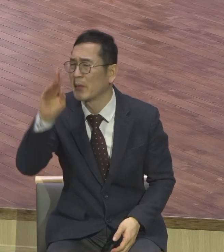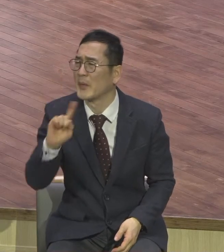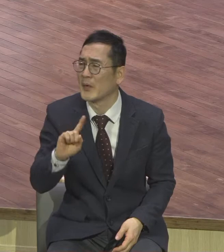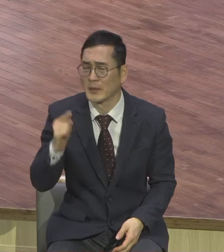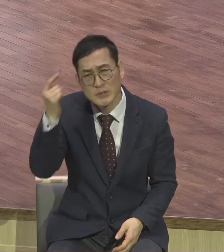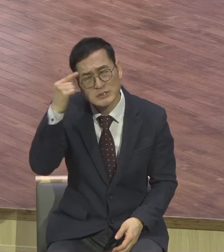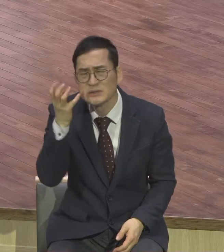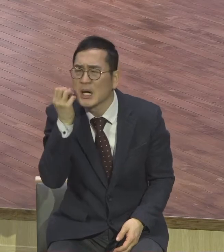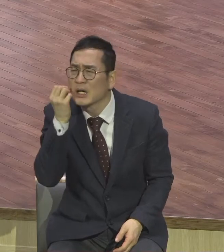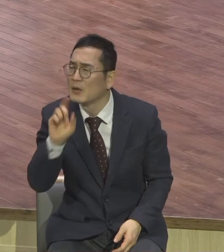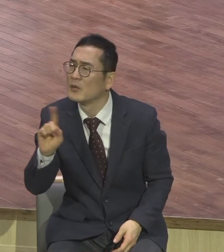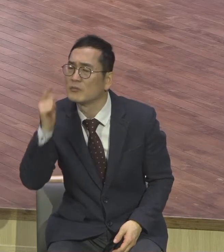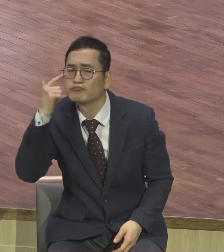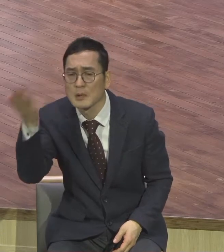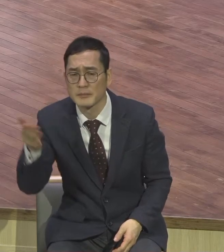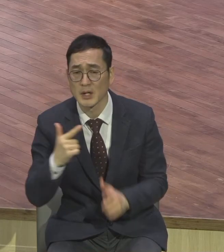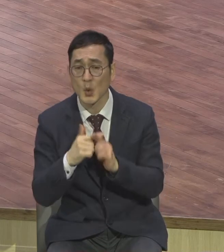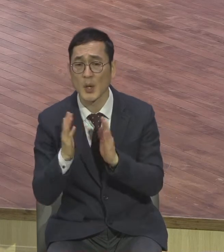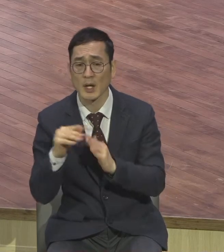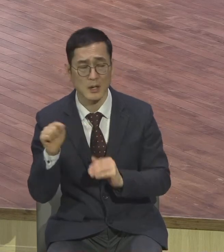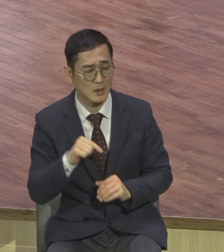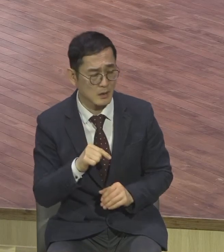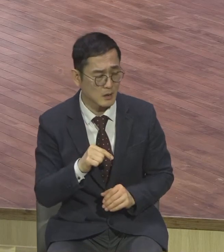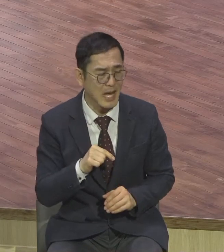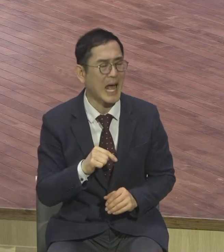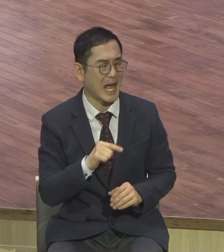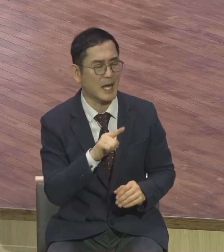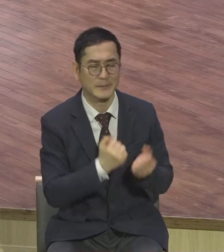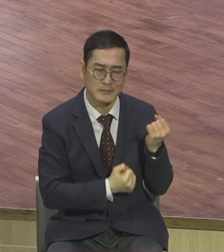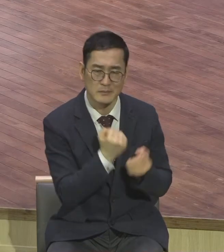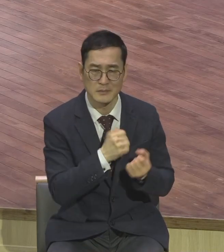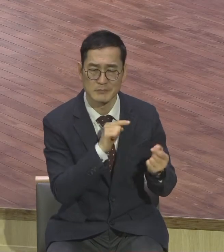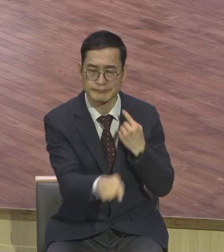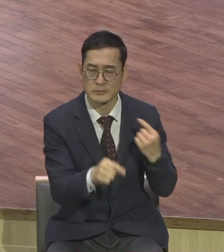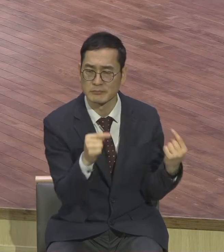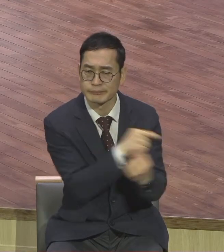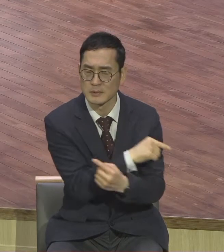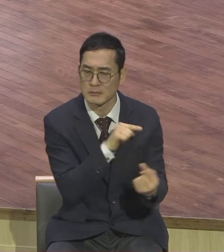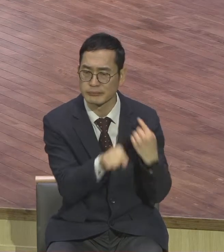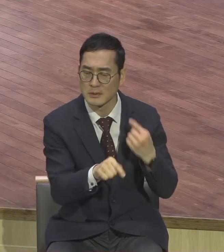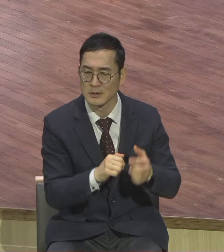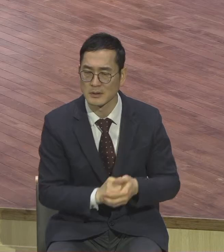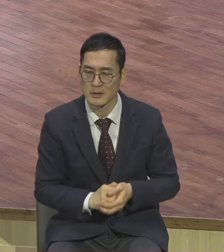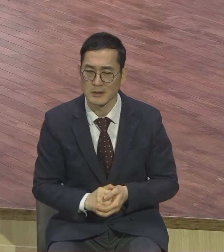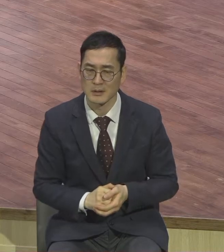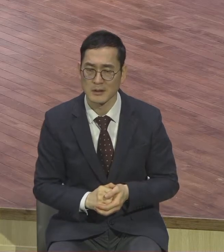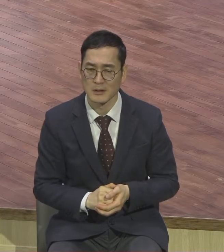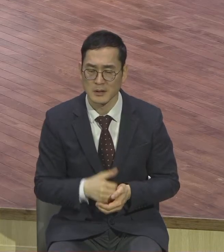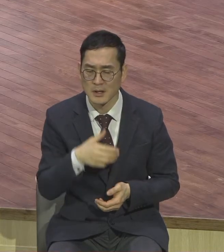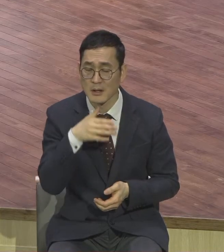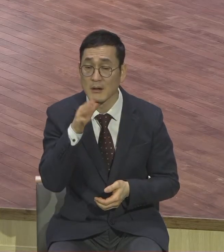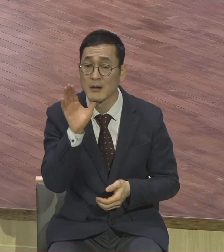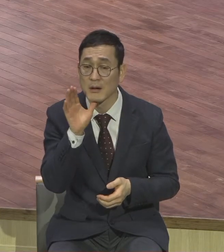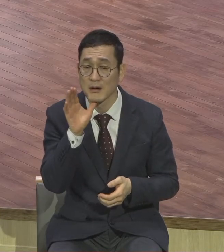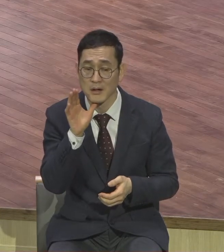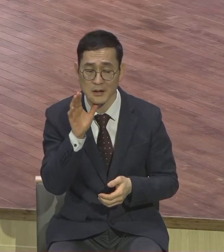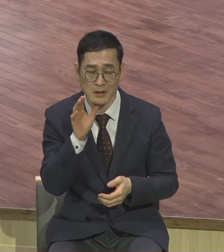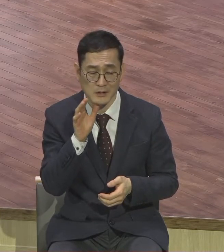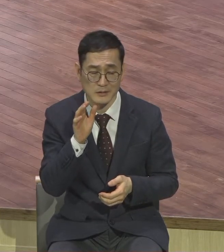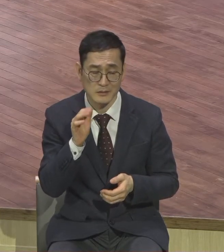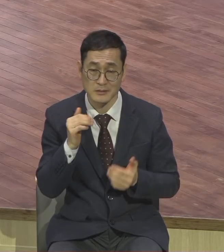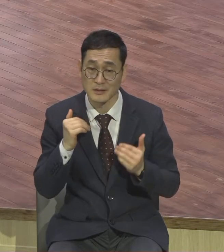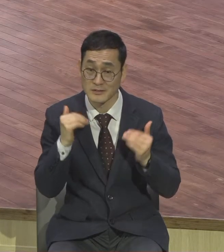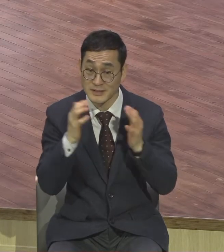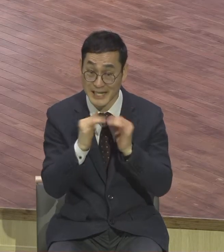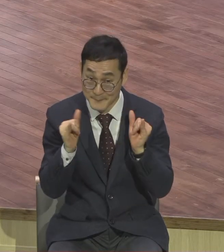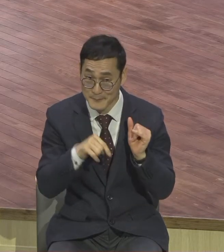어지간하면 교회 오겠습니까? 나이 들어가지고 어른이 돼가지고 성인이 돼가지고 다 나를 보지도 안한